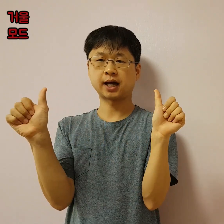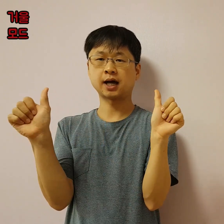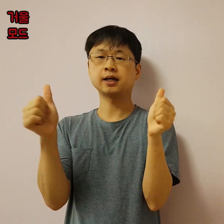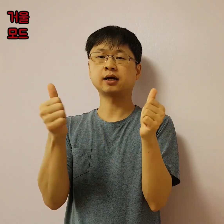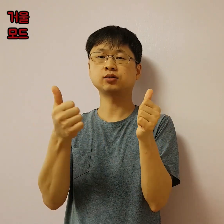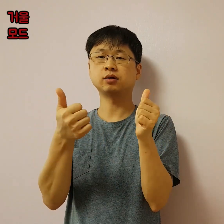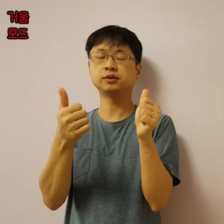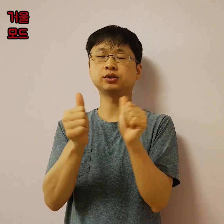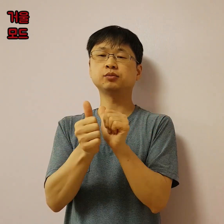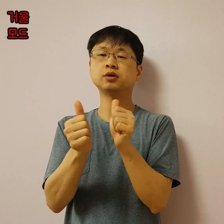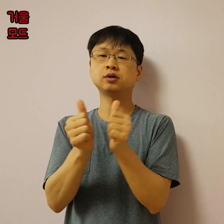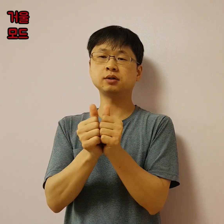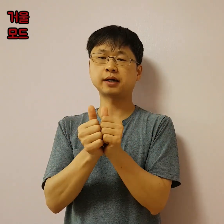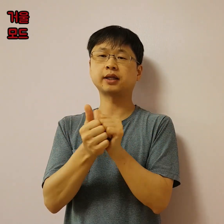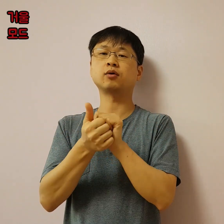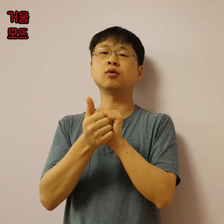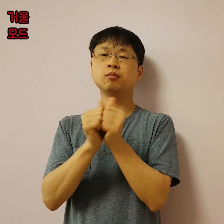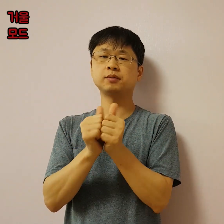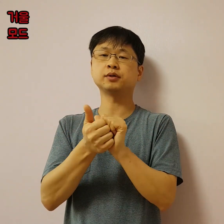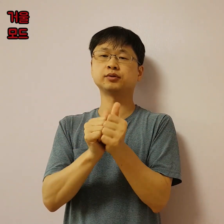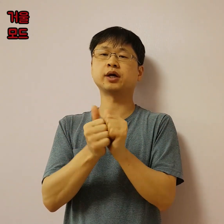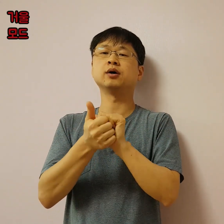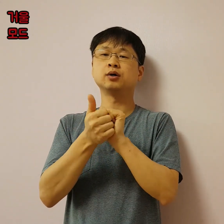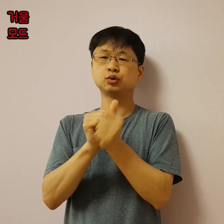주식입니다. 양손 엄지주먹을 맞대고 비벼주세요.